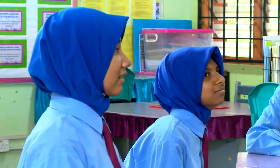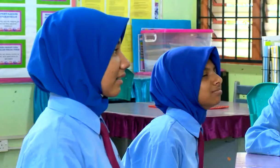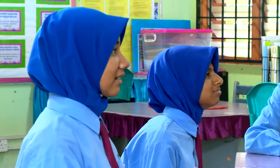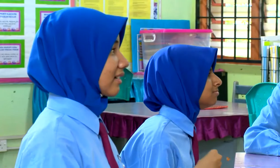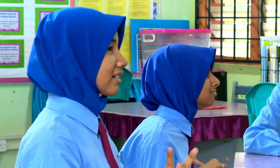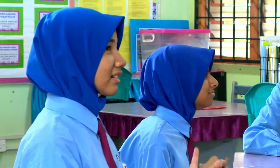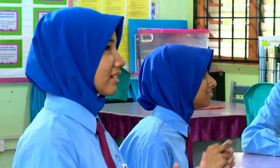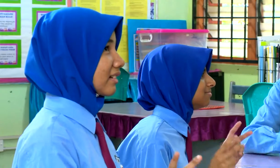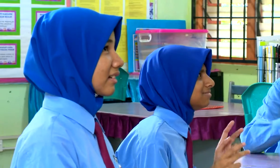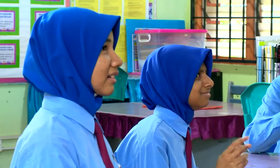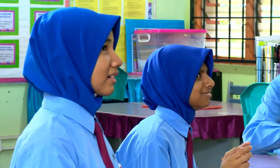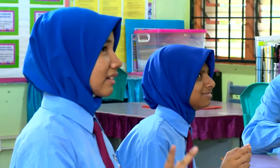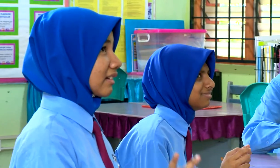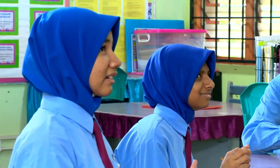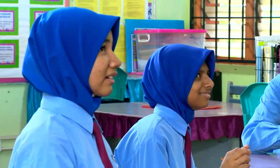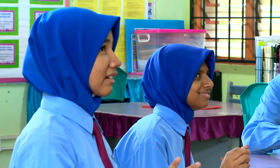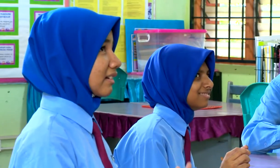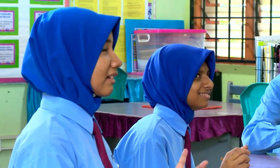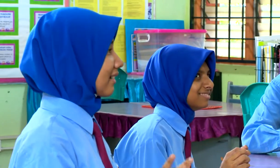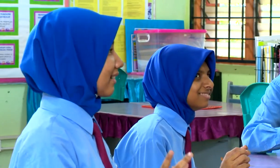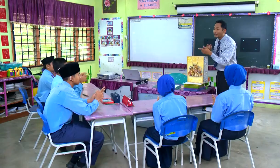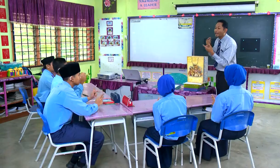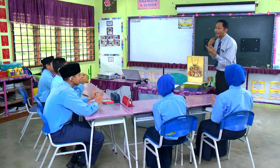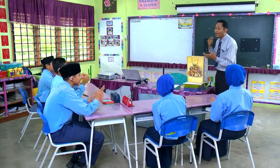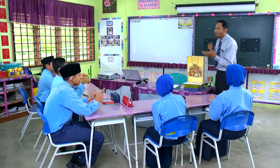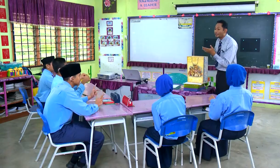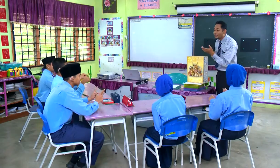Tu. Okey, tu. Ada apa? Apa?